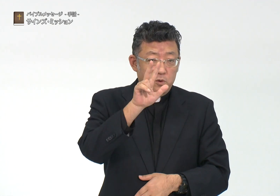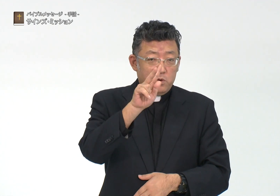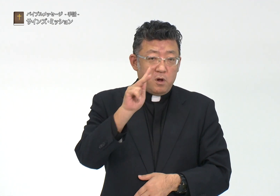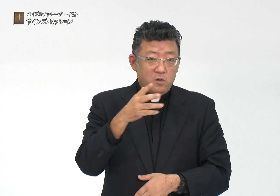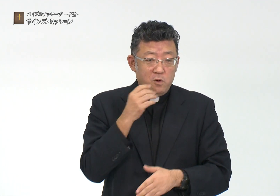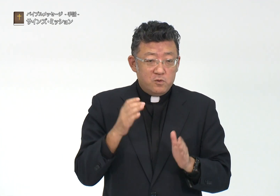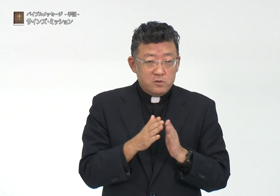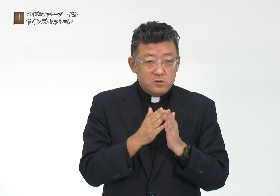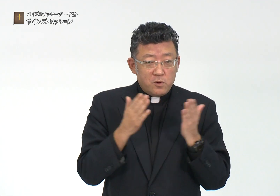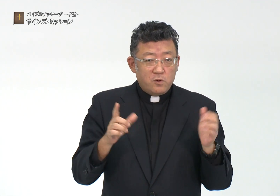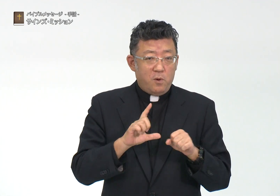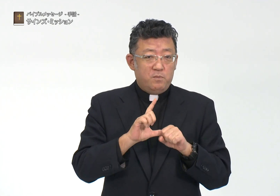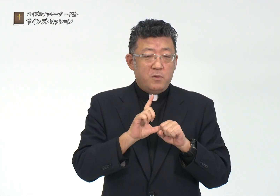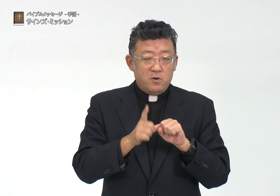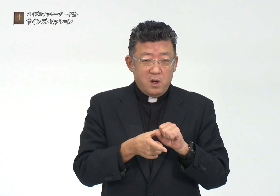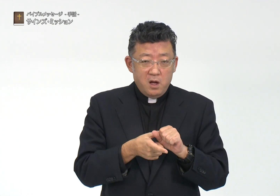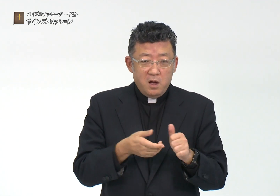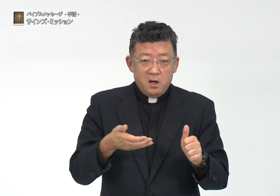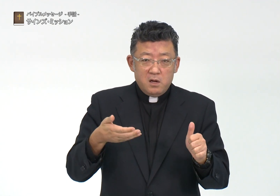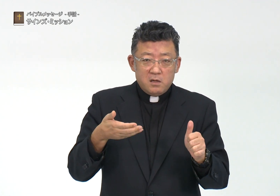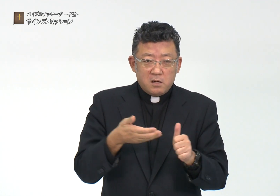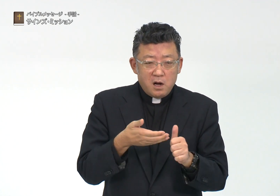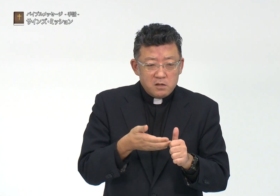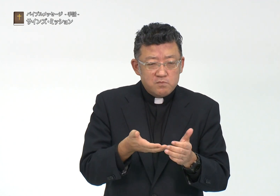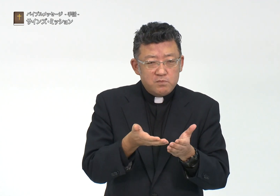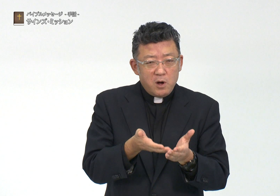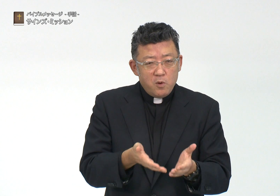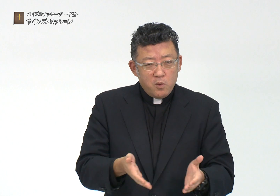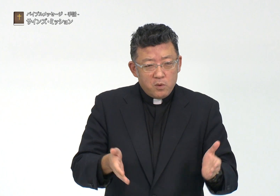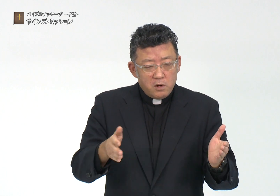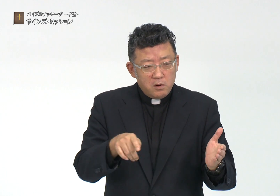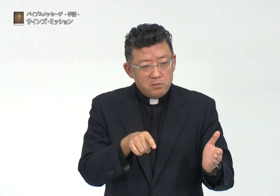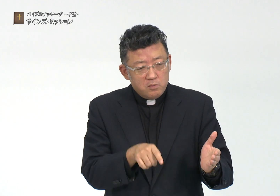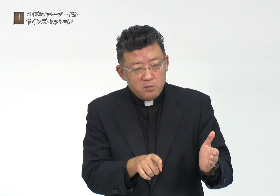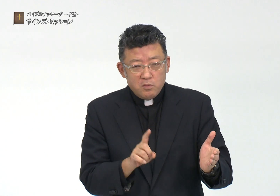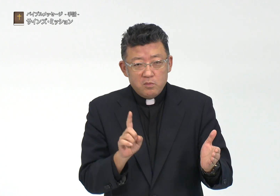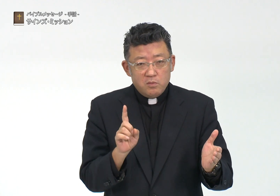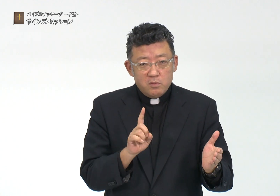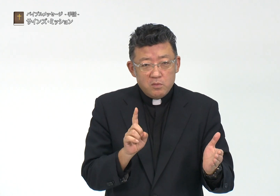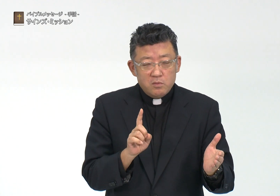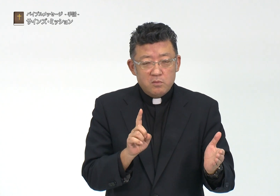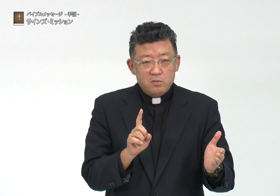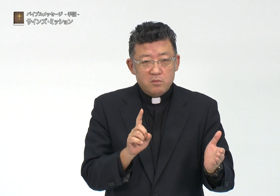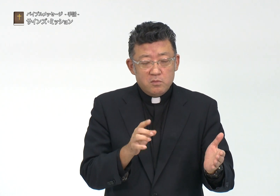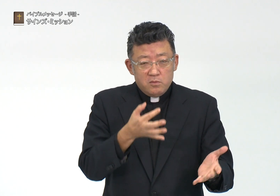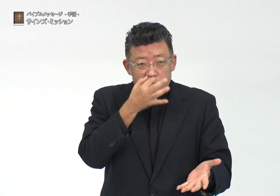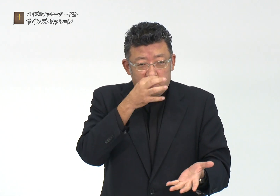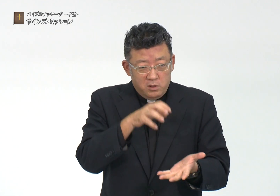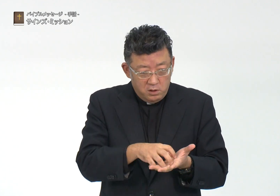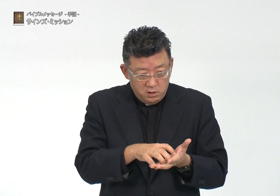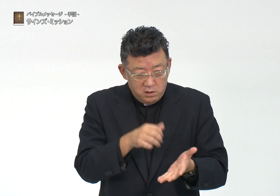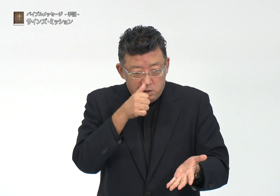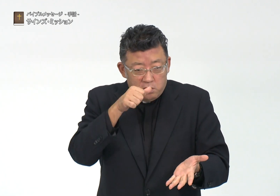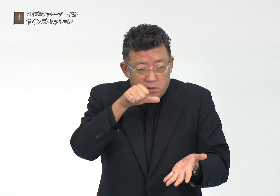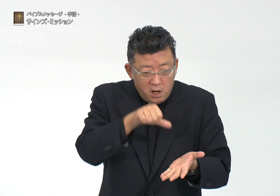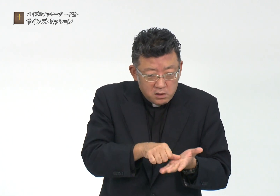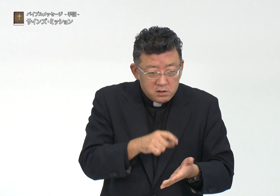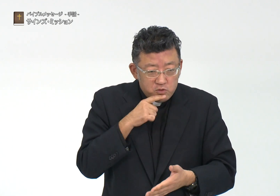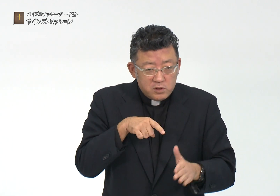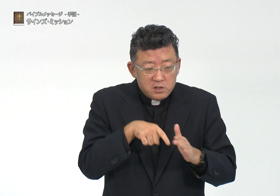ますしかしルカの福音書デー飼い葉桶ットあるのはそれが